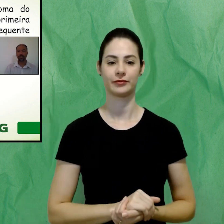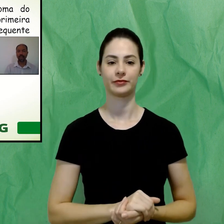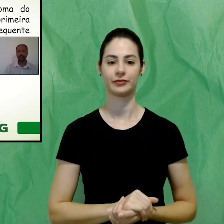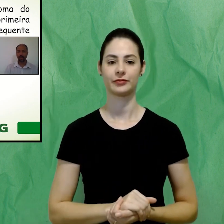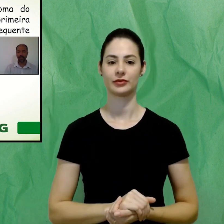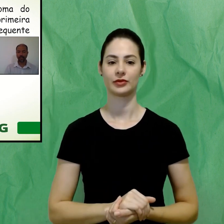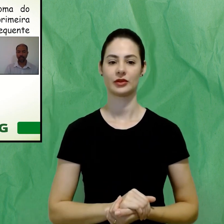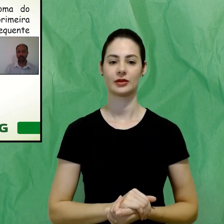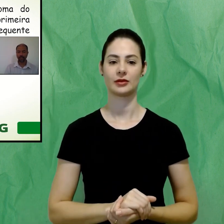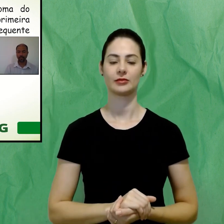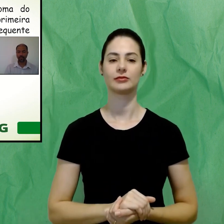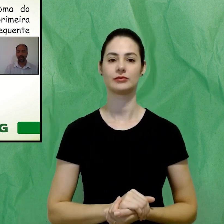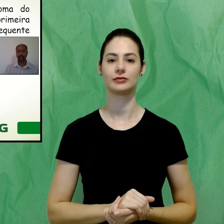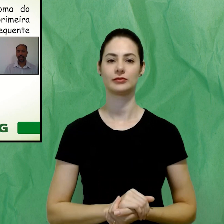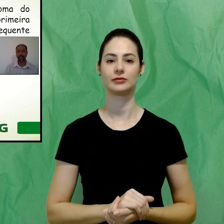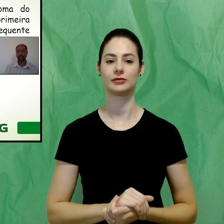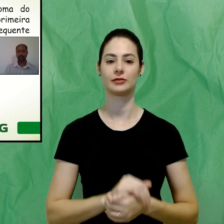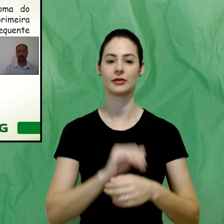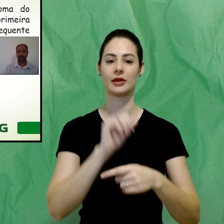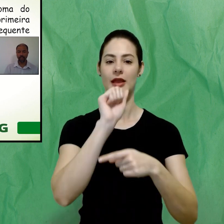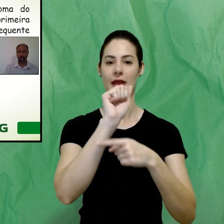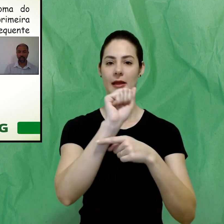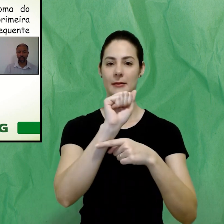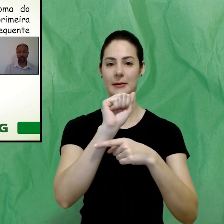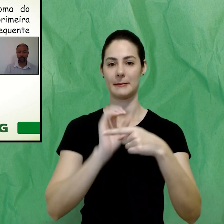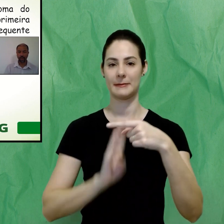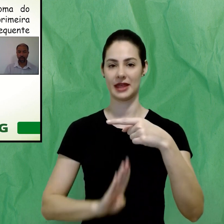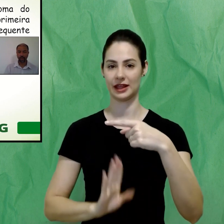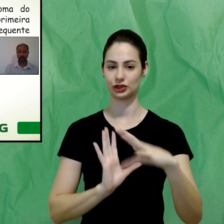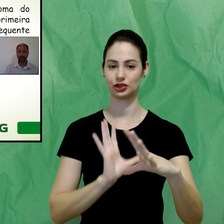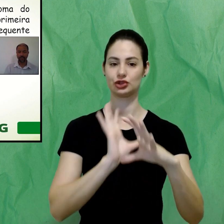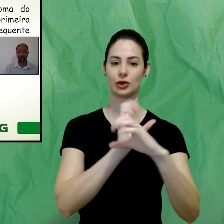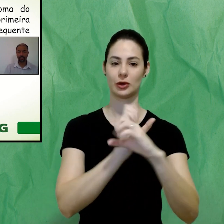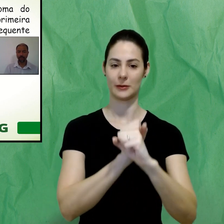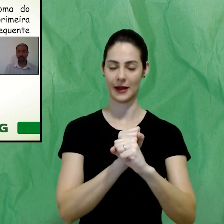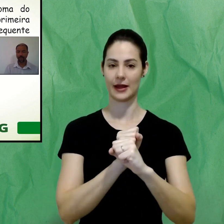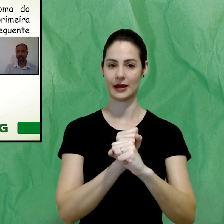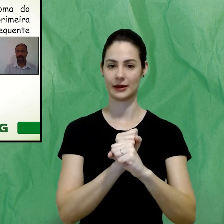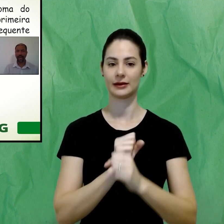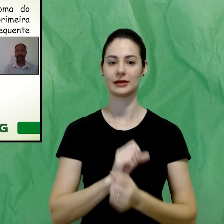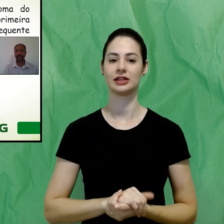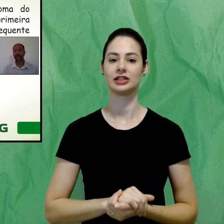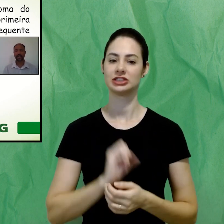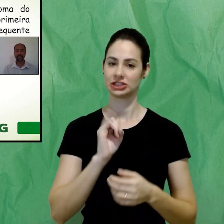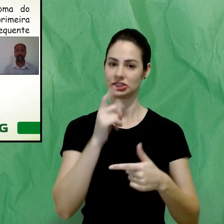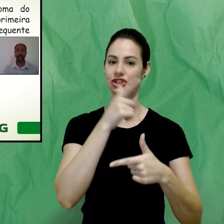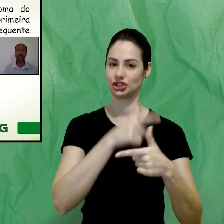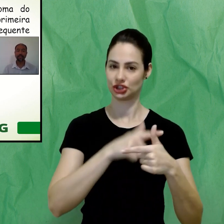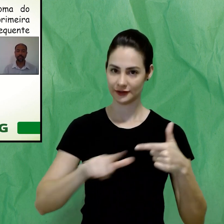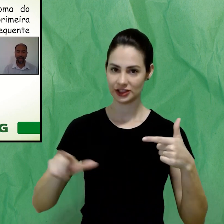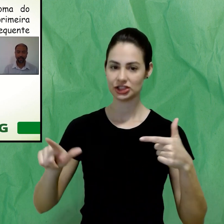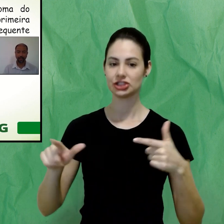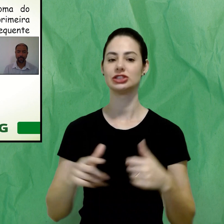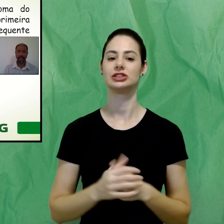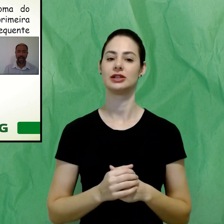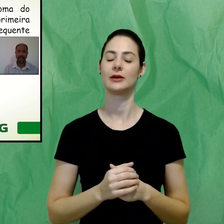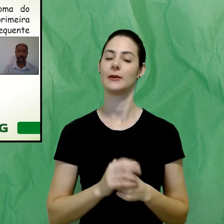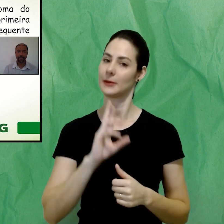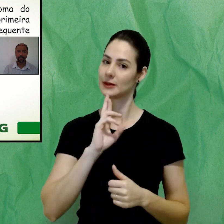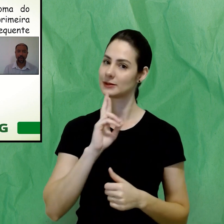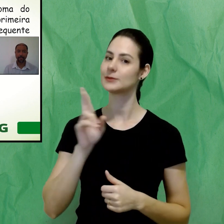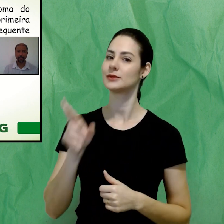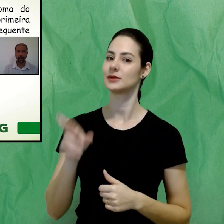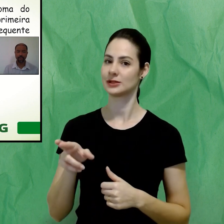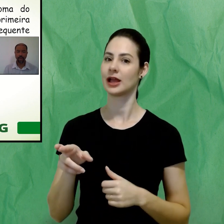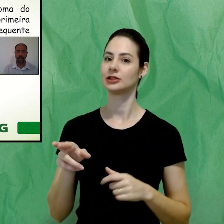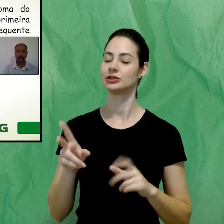o consequente e dividir pelo antecessor, esse resultado